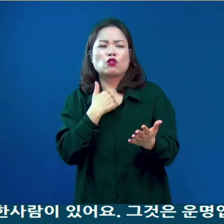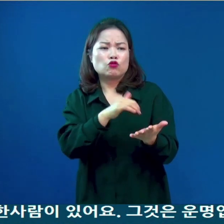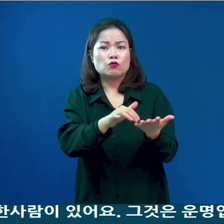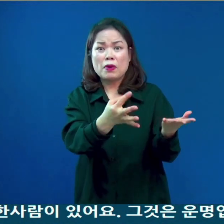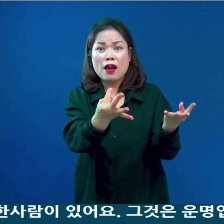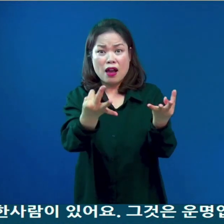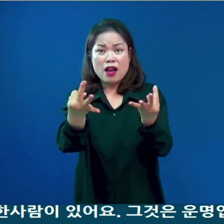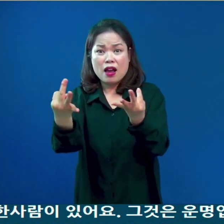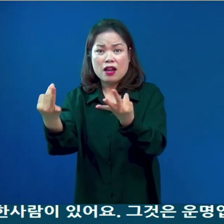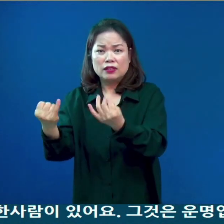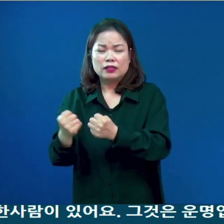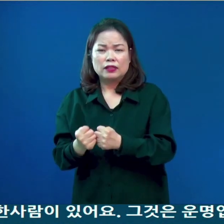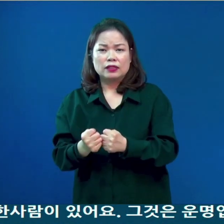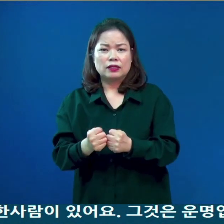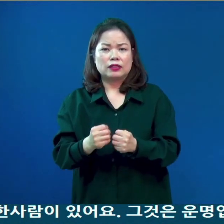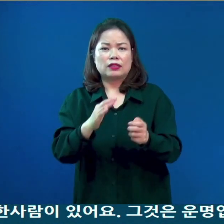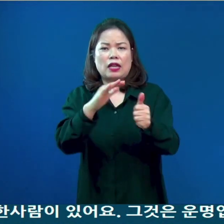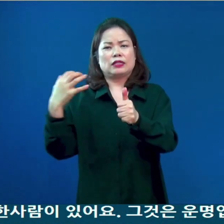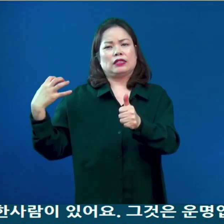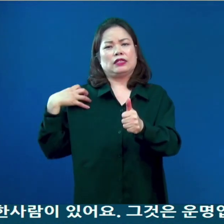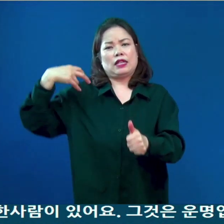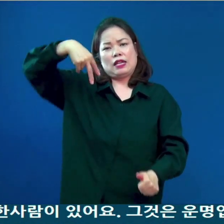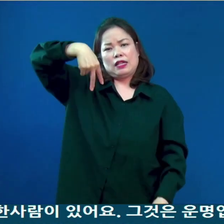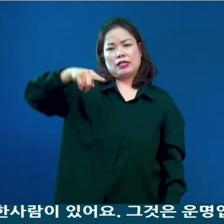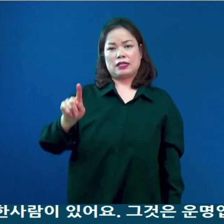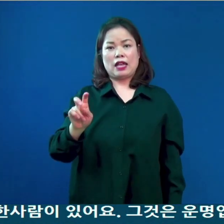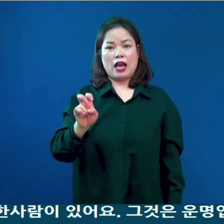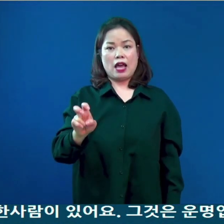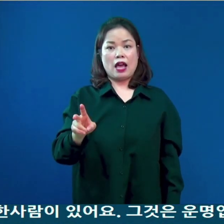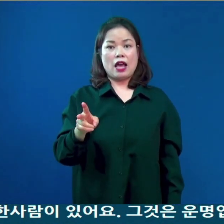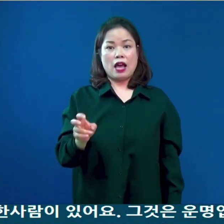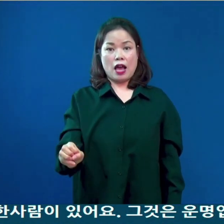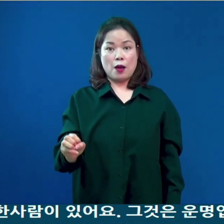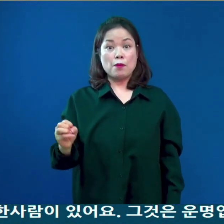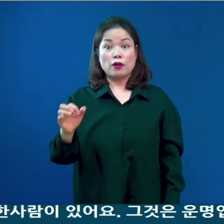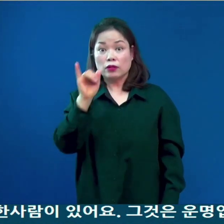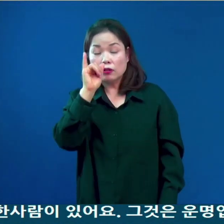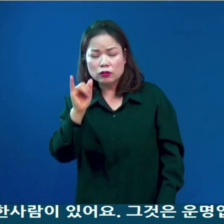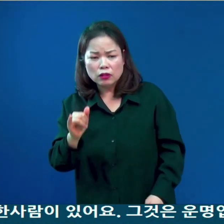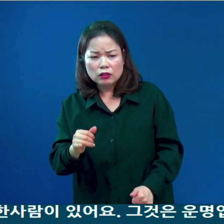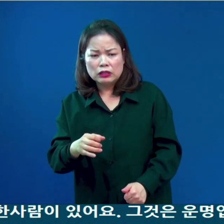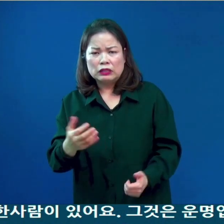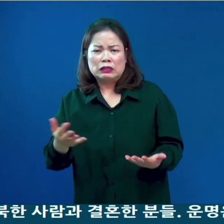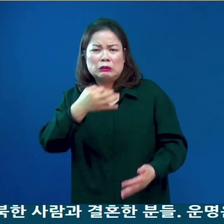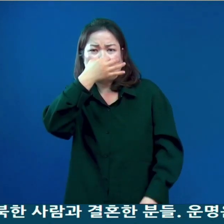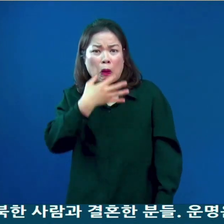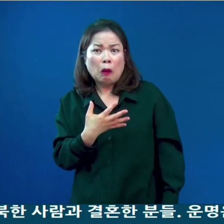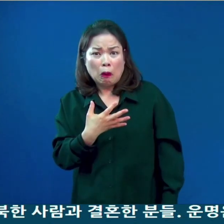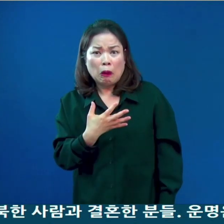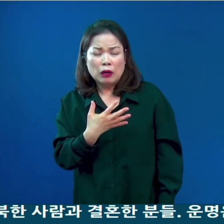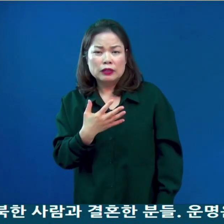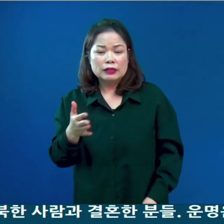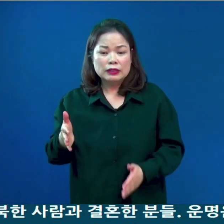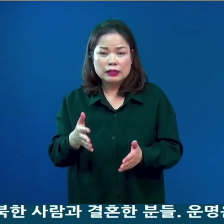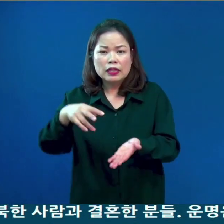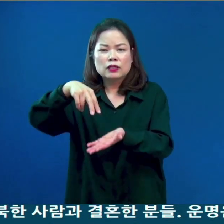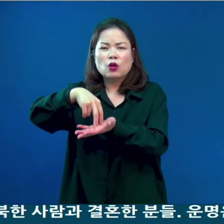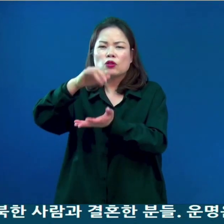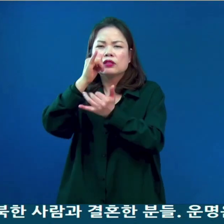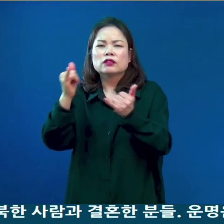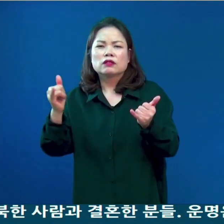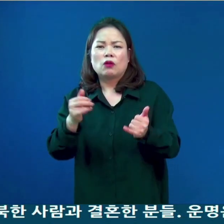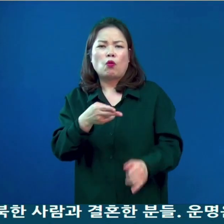수많은 이 사명자들이 있었습니다. 그런데 이 길이 험하고 어렵다 보니까 지금 그 길에 서 있는